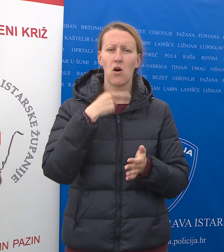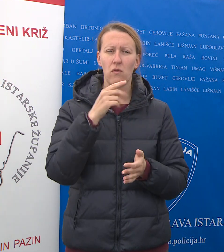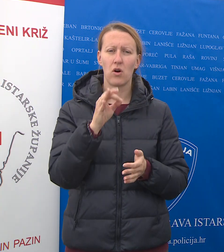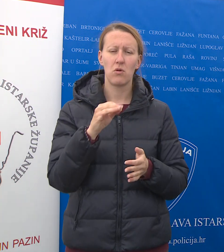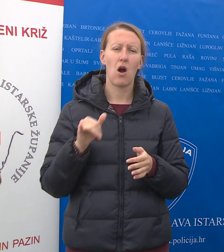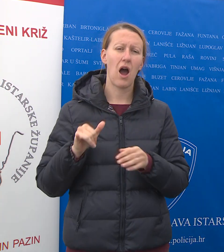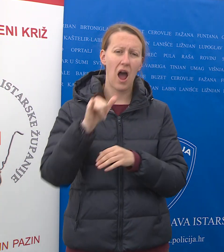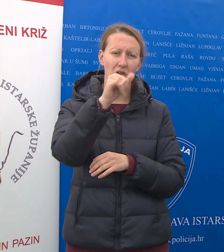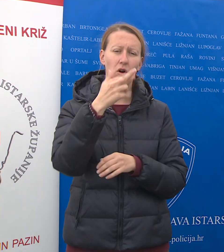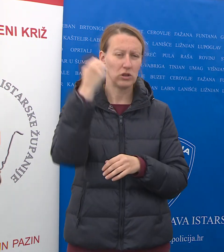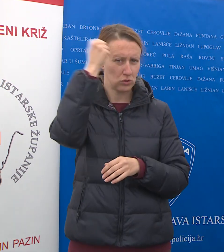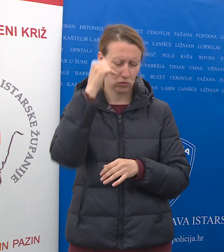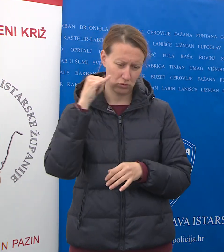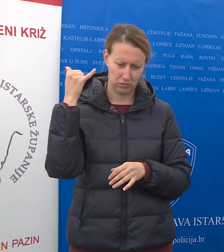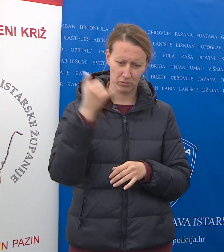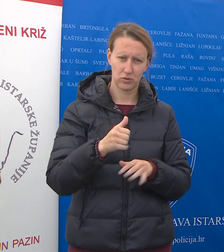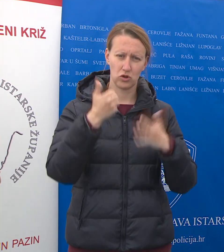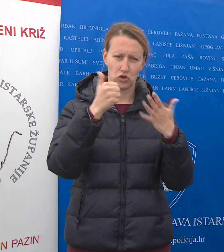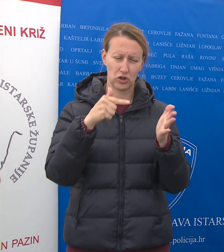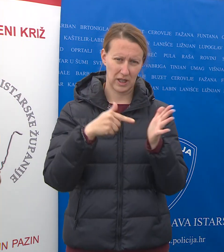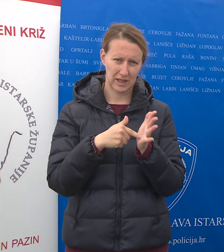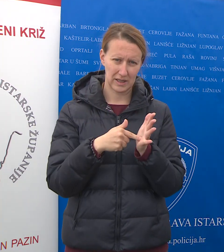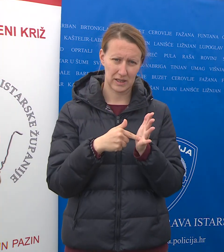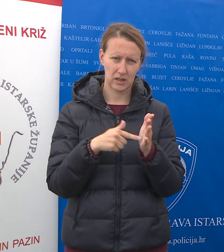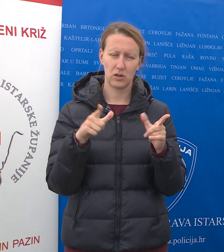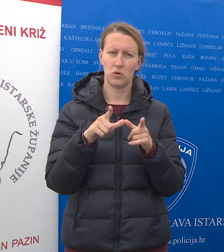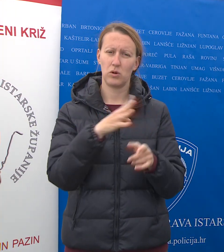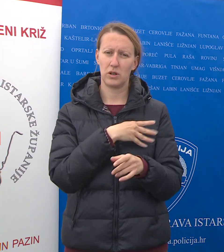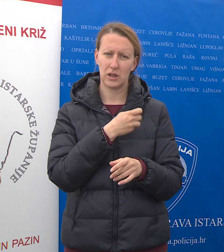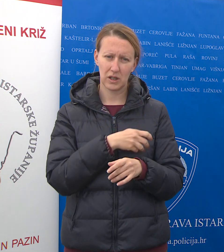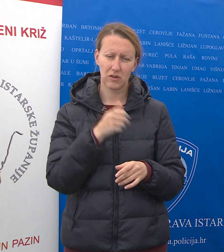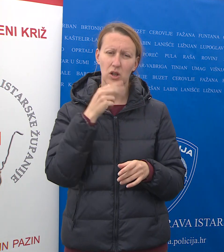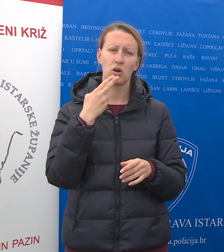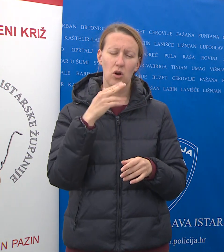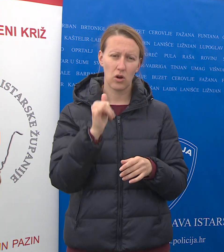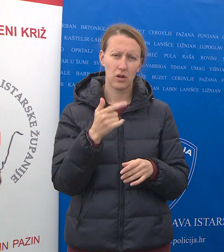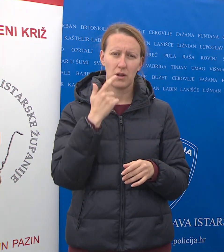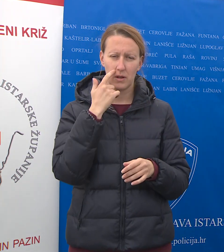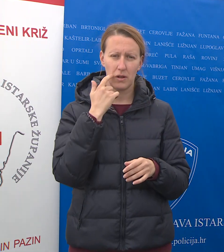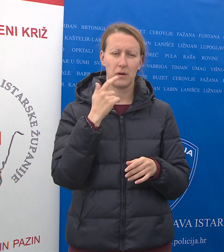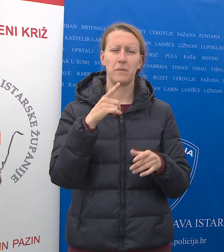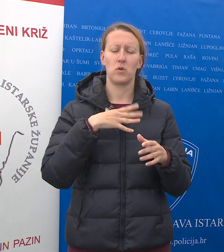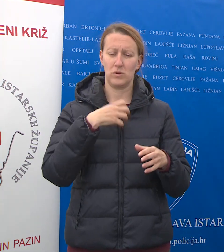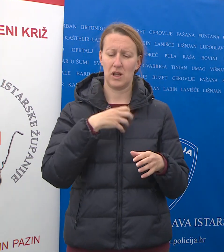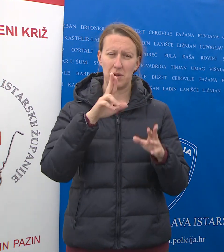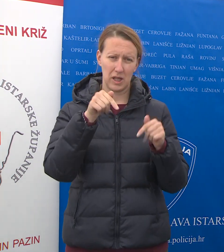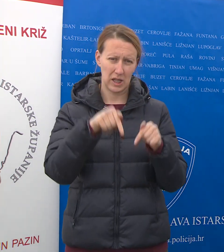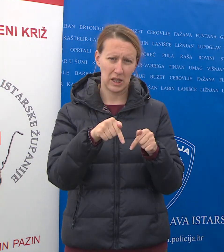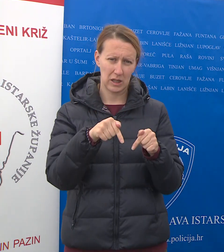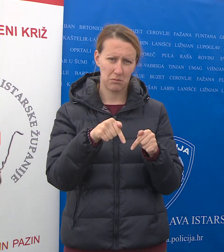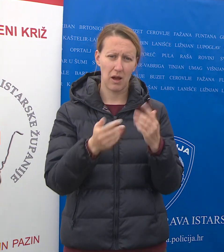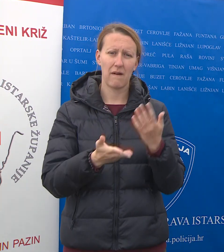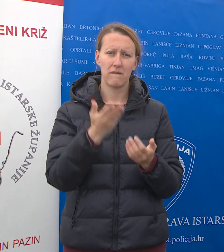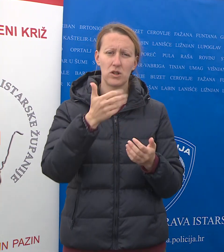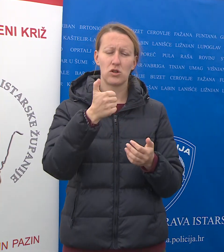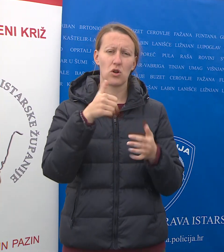govorimo o avionu koji je iz Turske došao 16. u Hrvatsku i koji je u sebi nosio